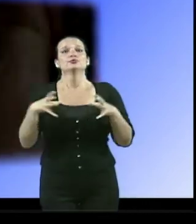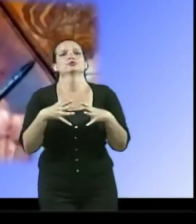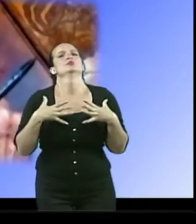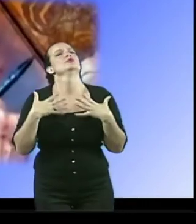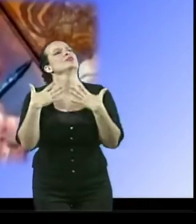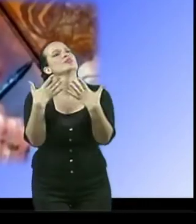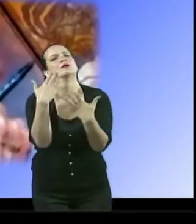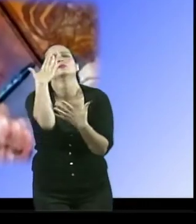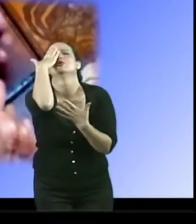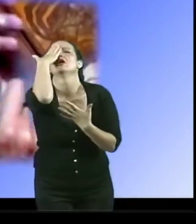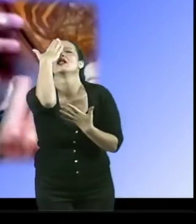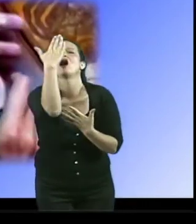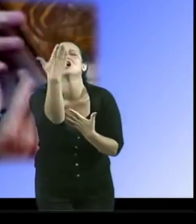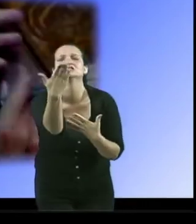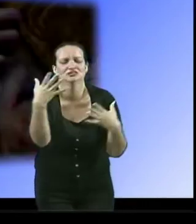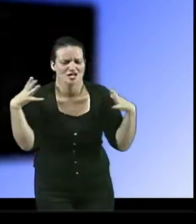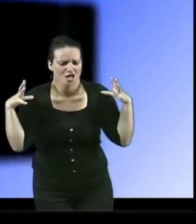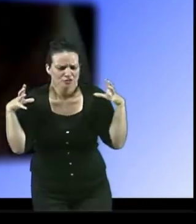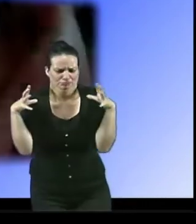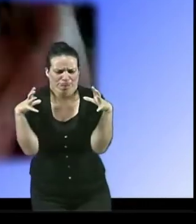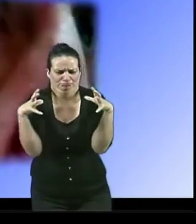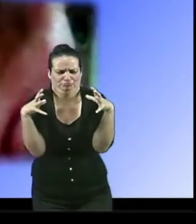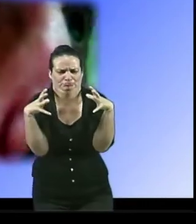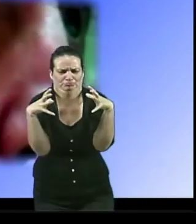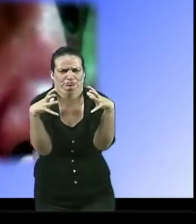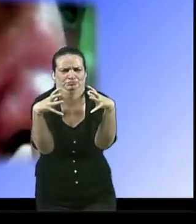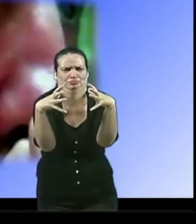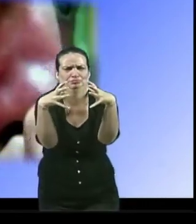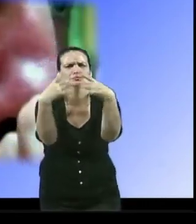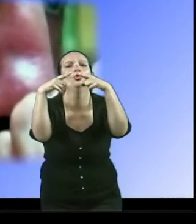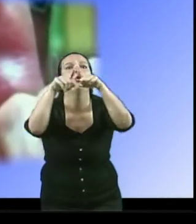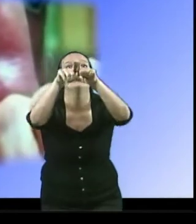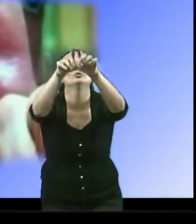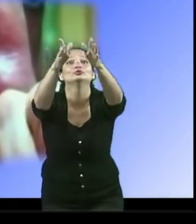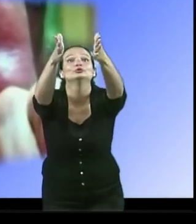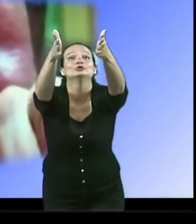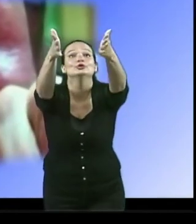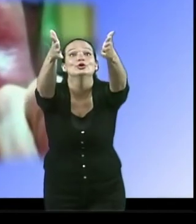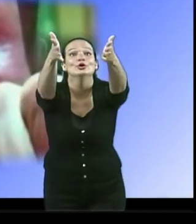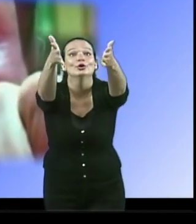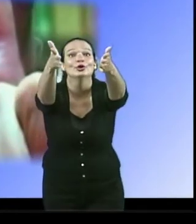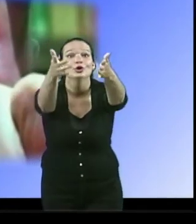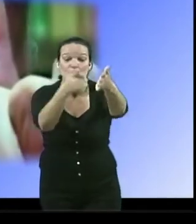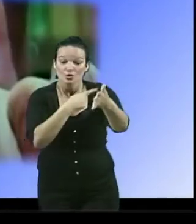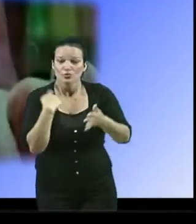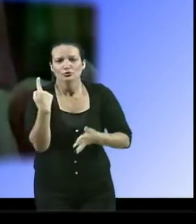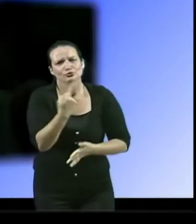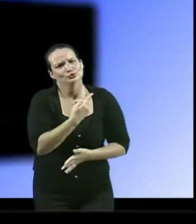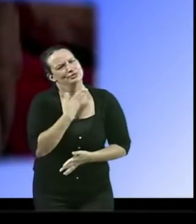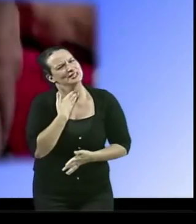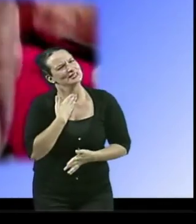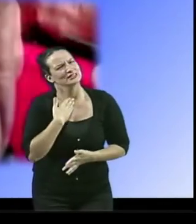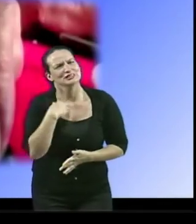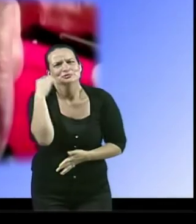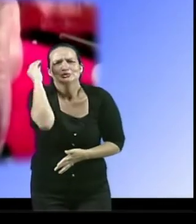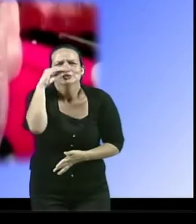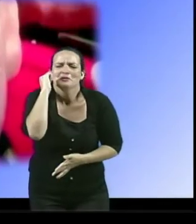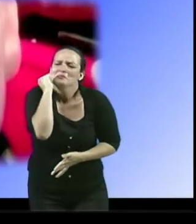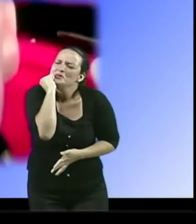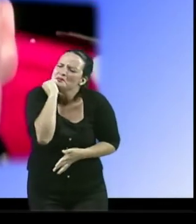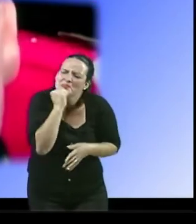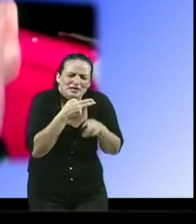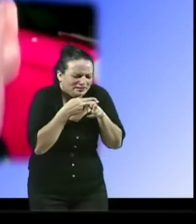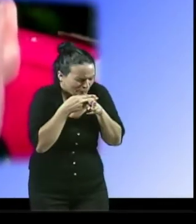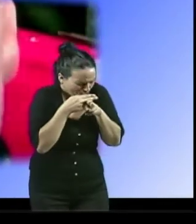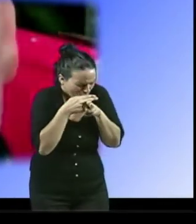los agradecidos te acompañan. ¿Cómo anhelaremos